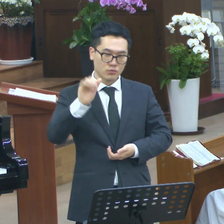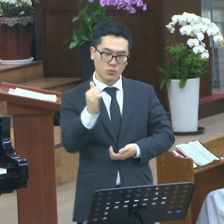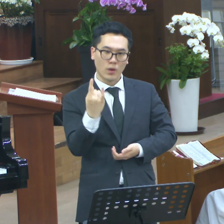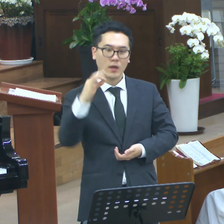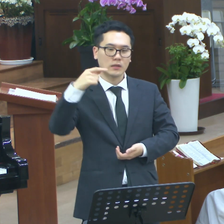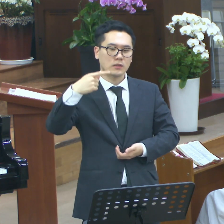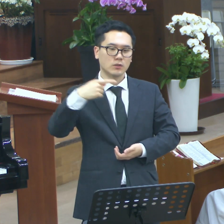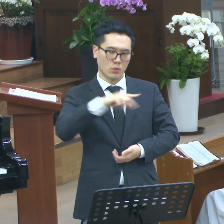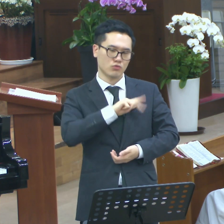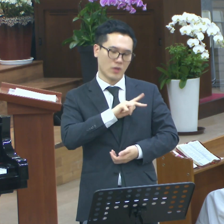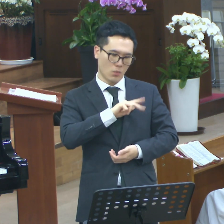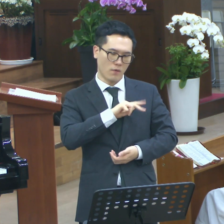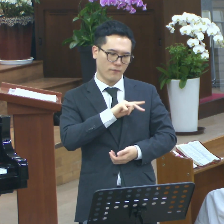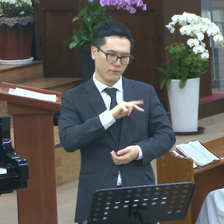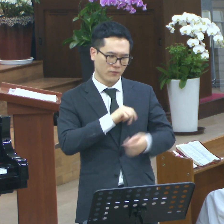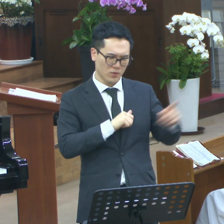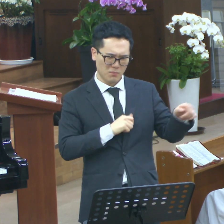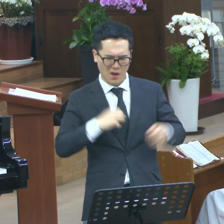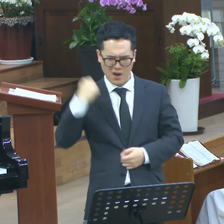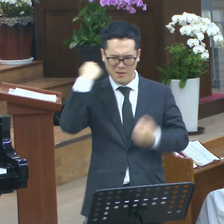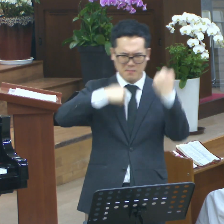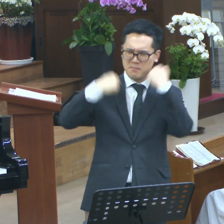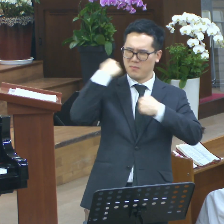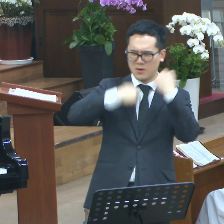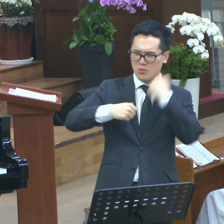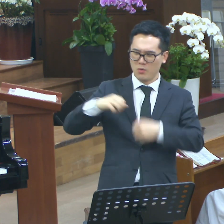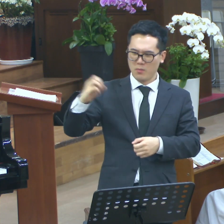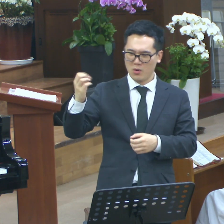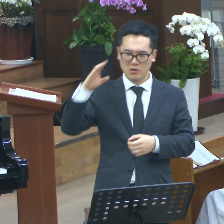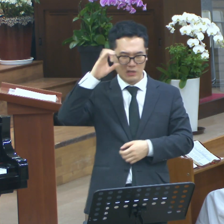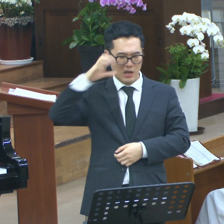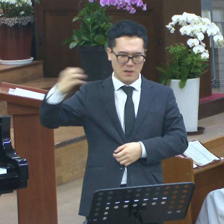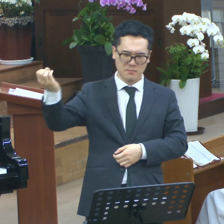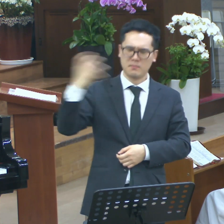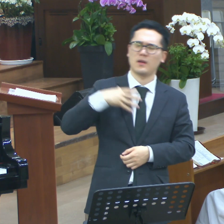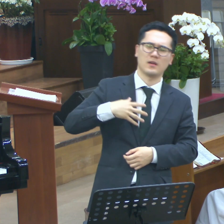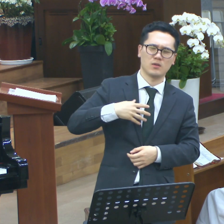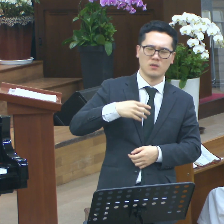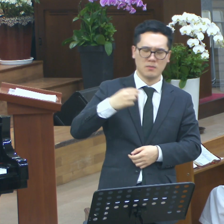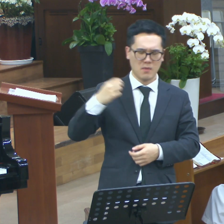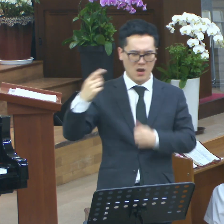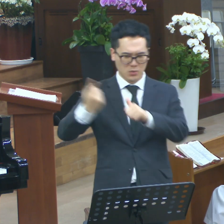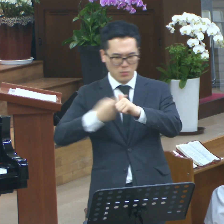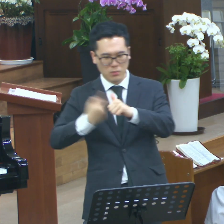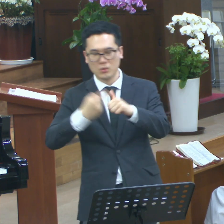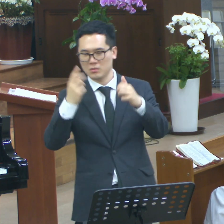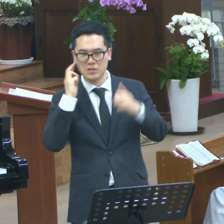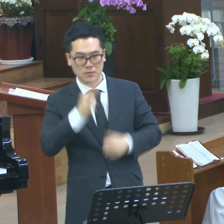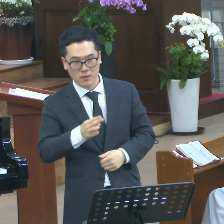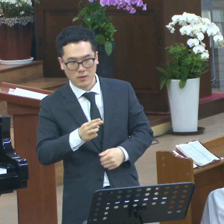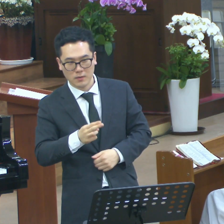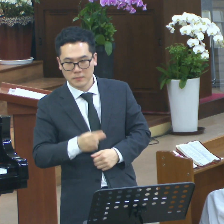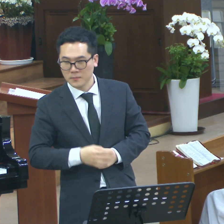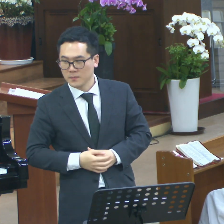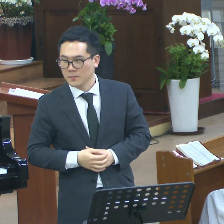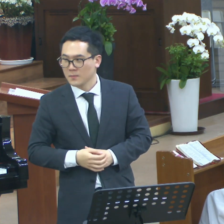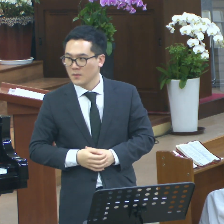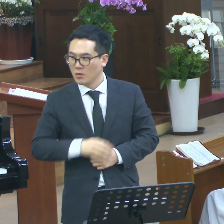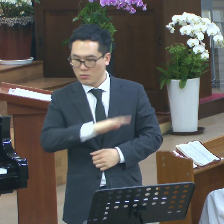일인데 그게 나중에 보면 굉장히 허망하고 힘든 일로 발전하는 것도 우리가 보게 됩니다. 그러면 100% 좋은